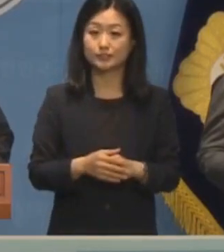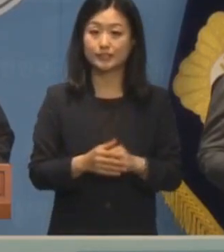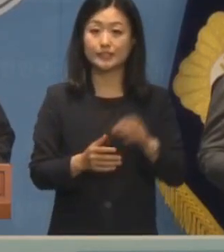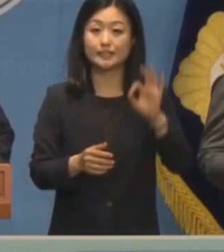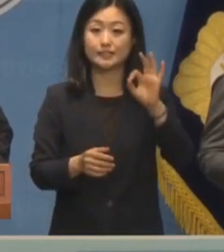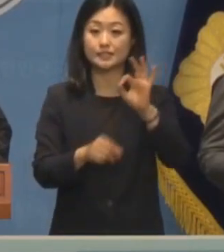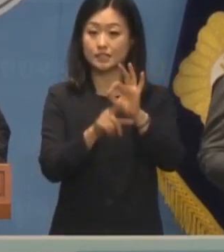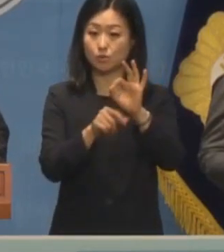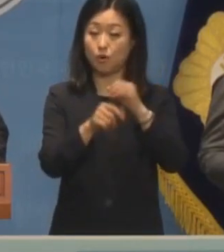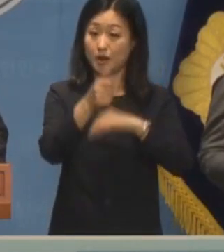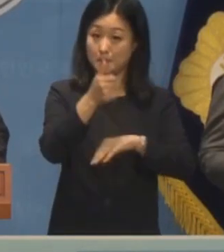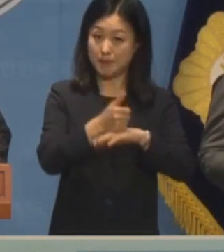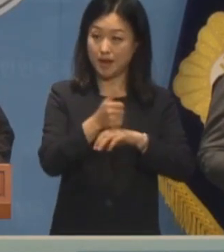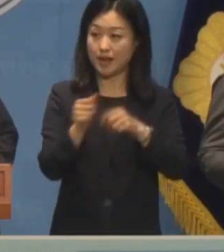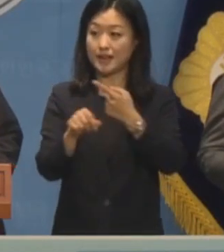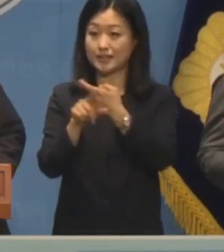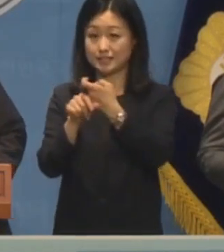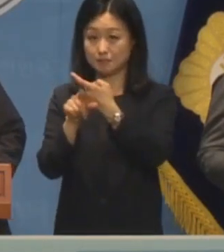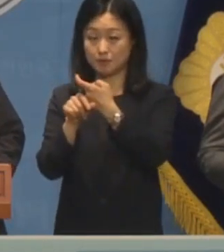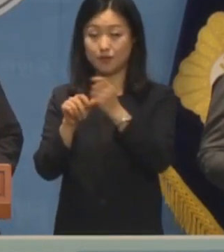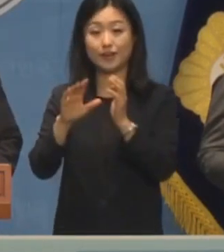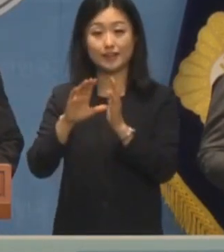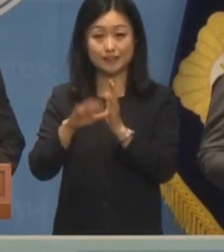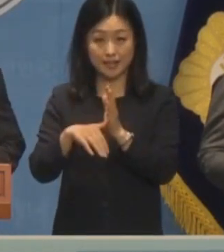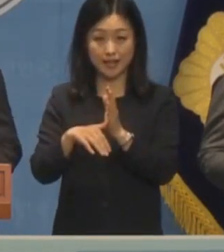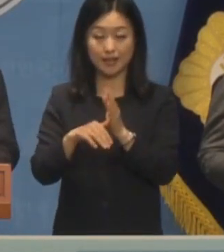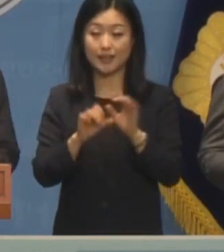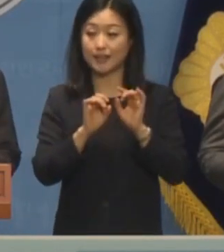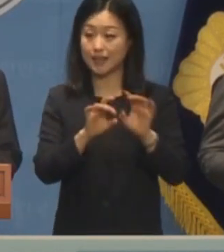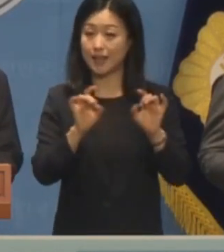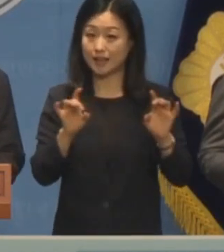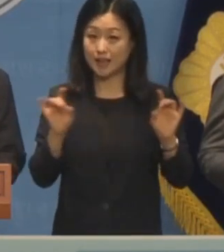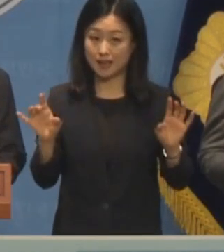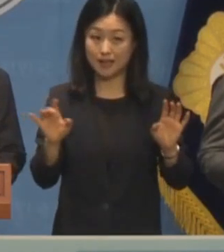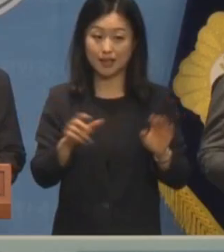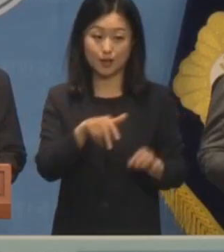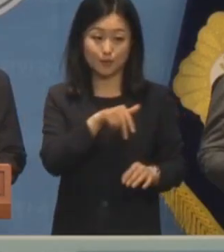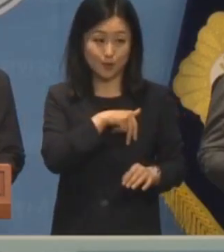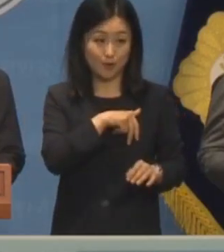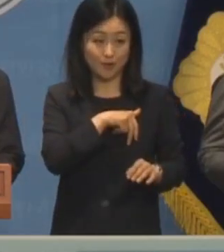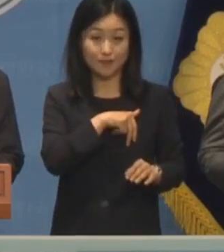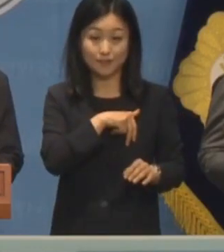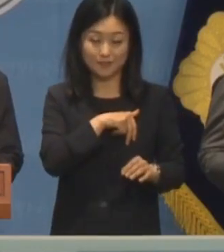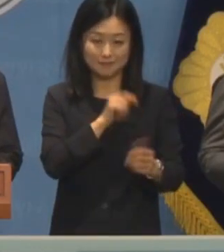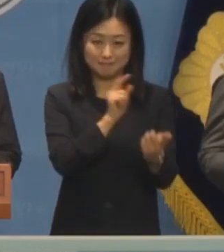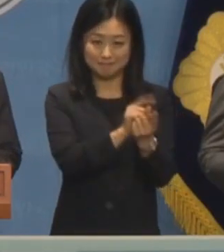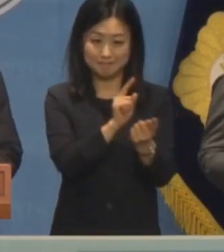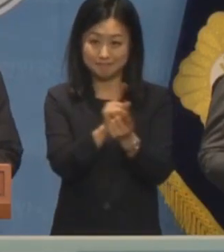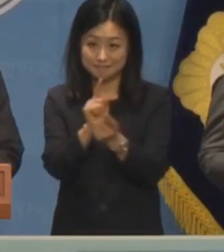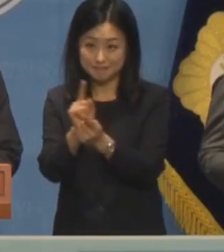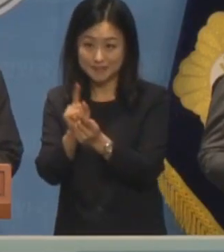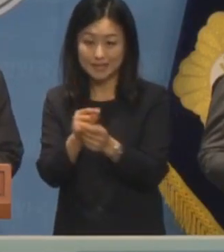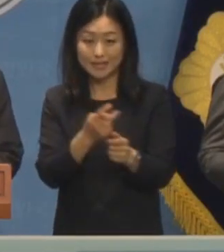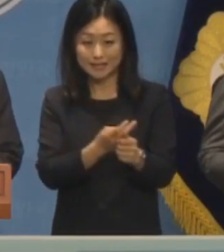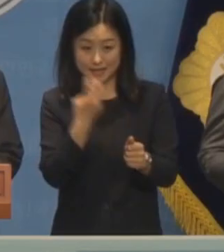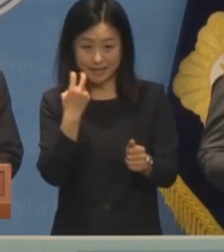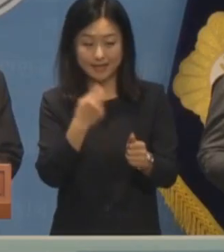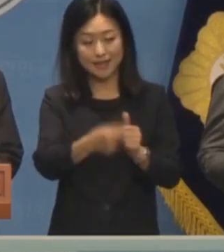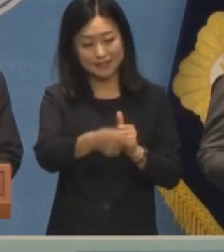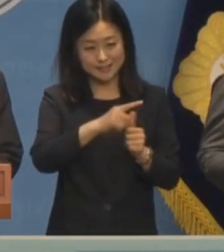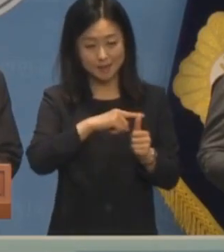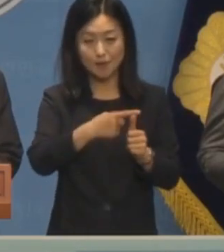10월 말 11월 이 기간 동안에 각 지역구 국회의원들 대상으로 탄핵 소추에